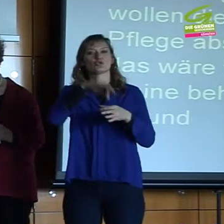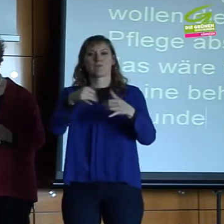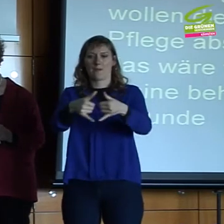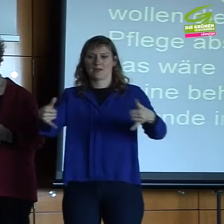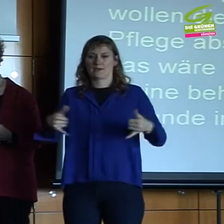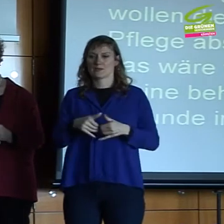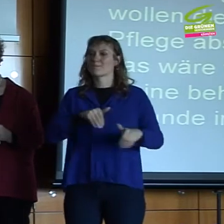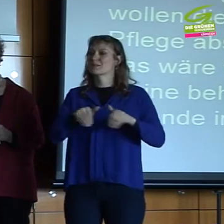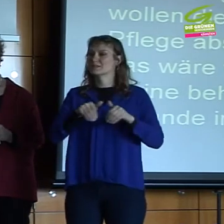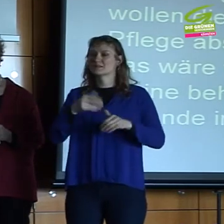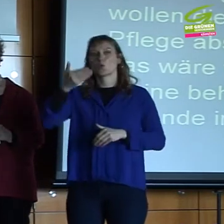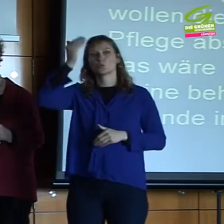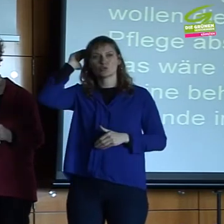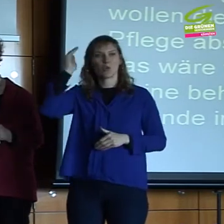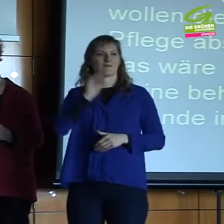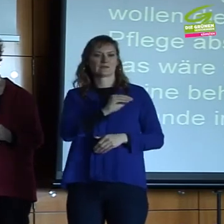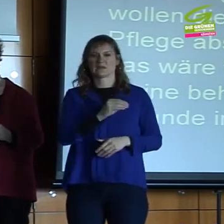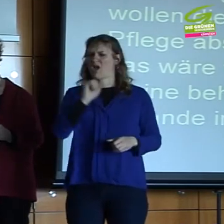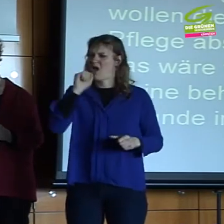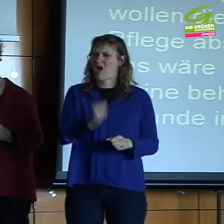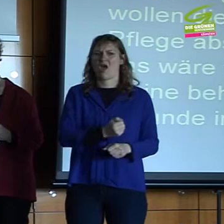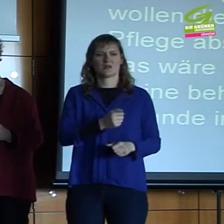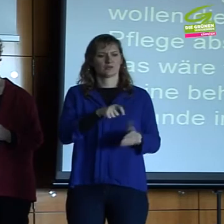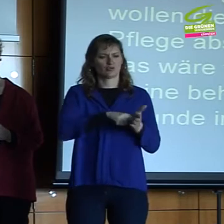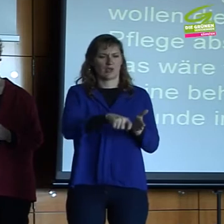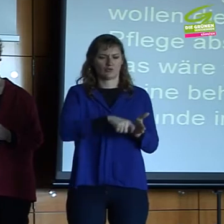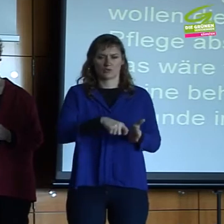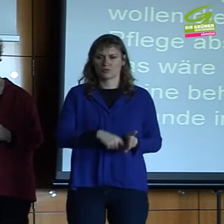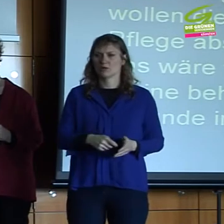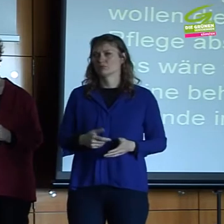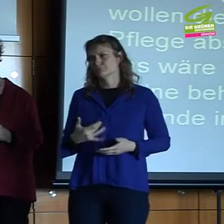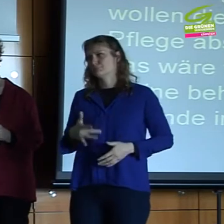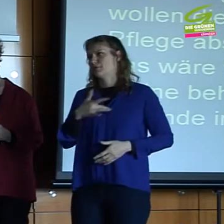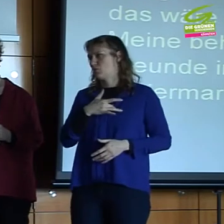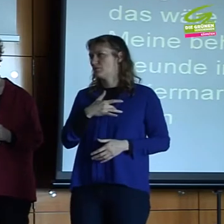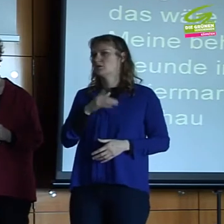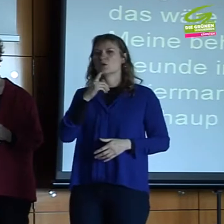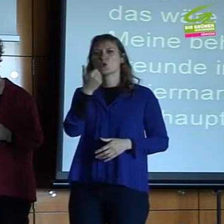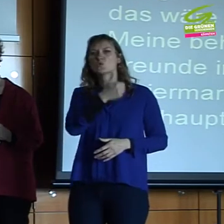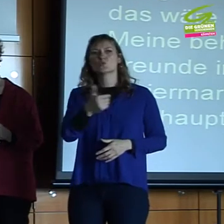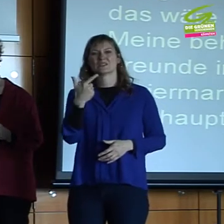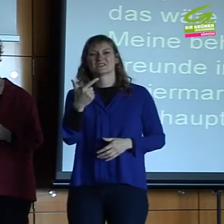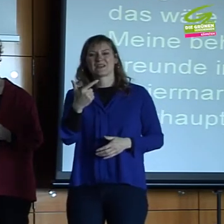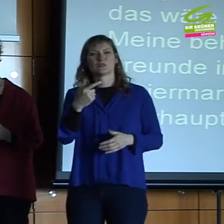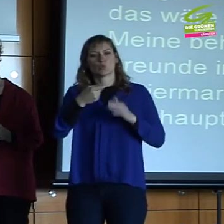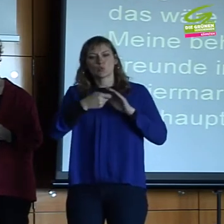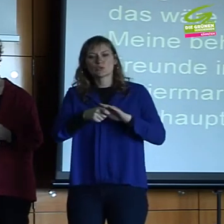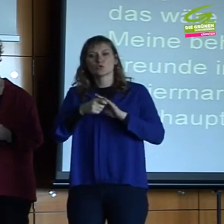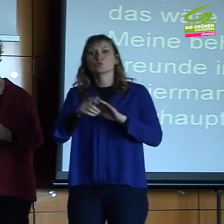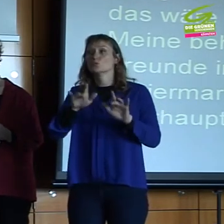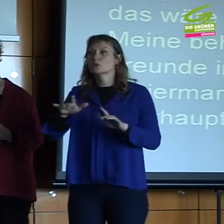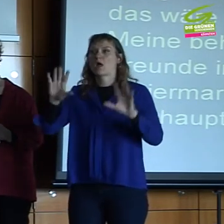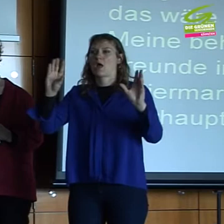vom Minister Hunsdorfer ein harter Brocken für uns, wo wir um die 120 Unterstützungen verloren